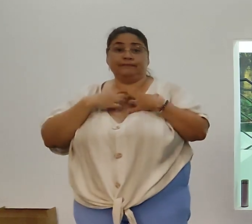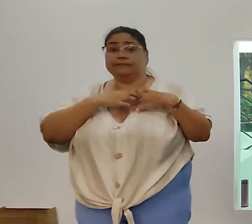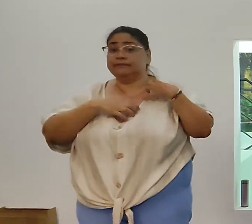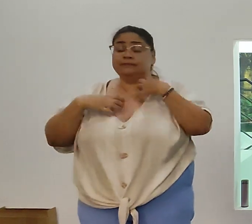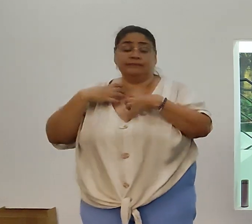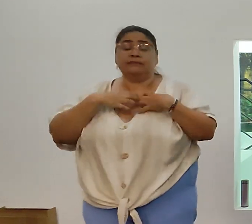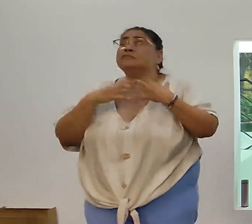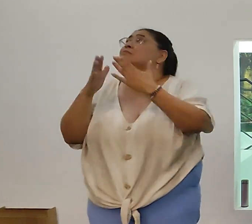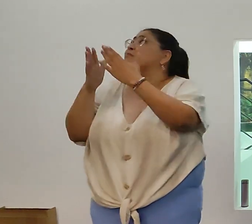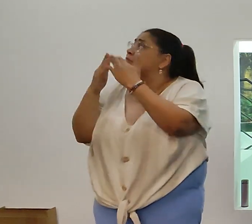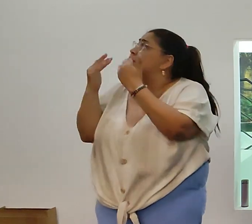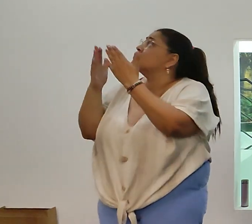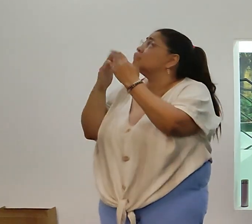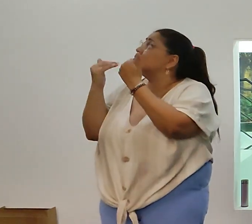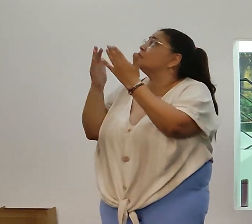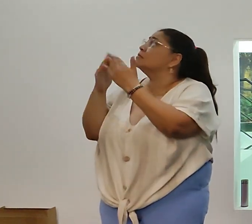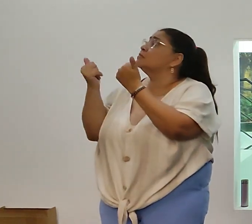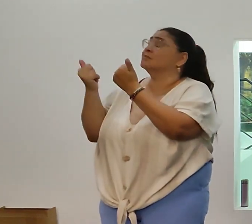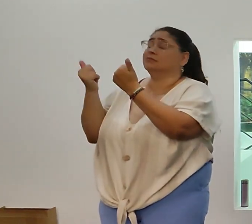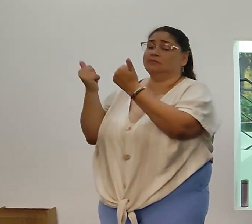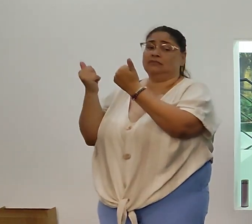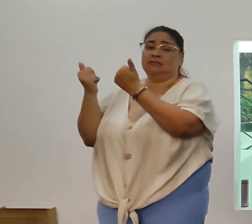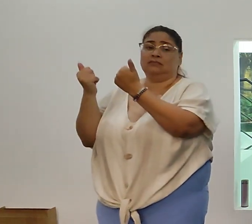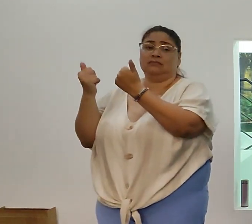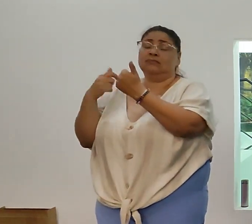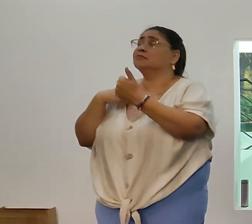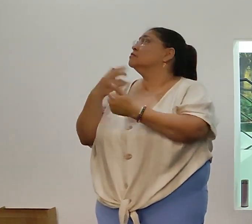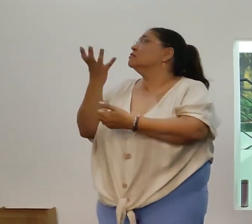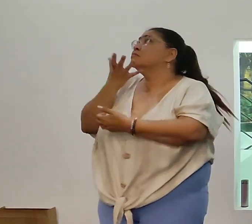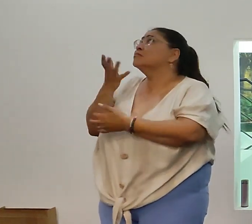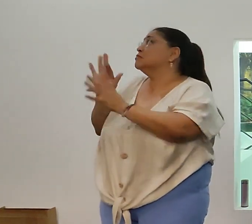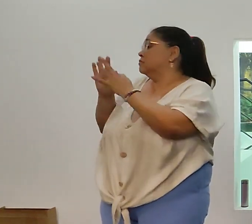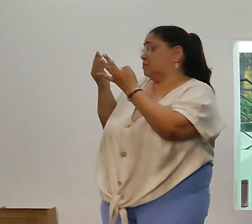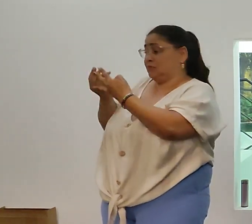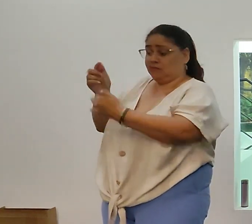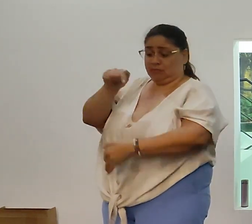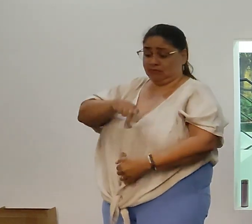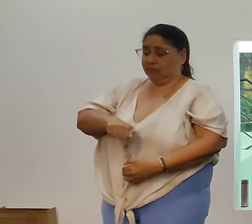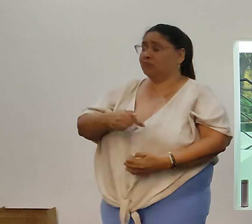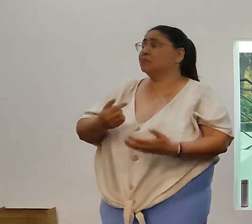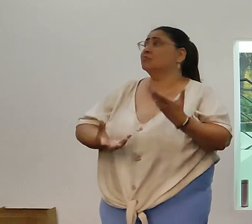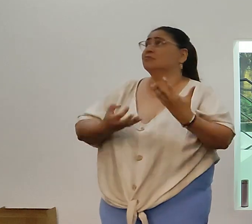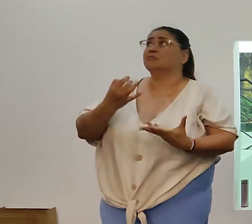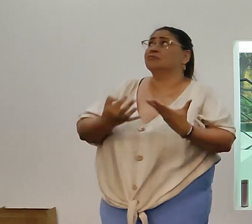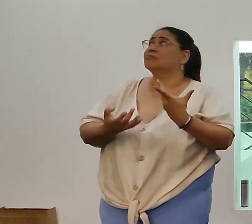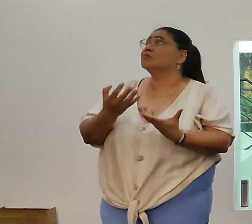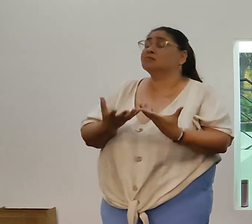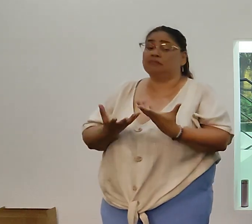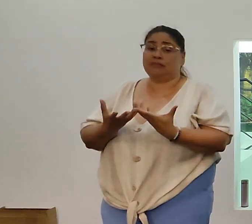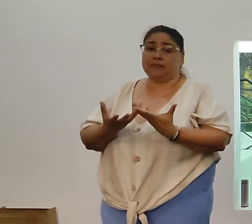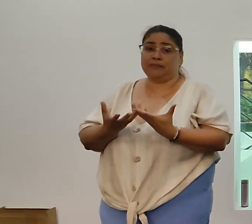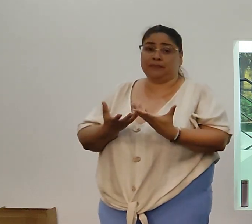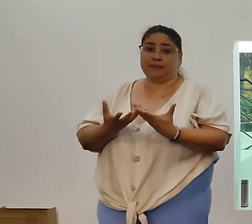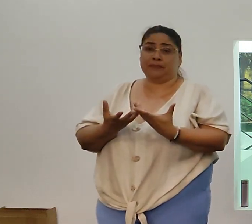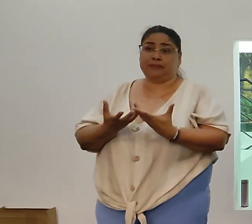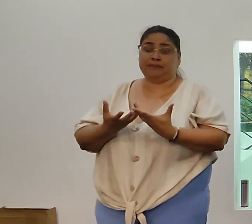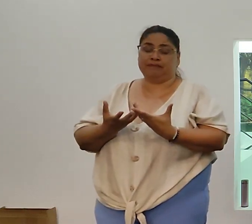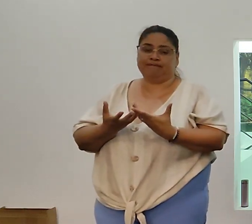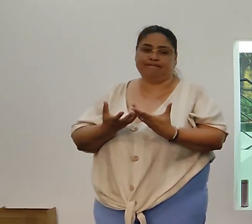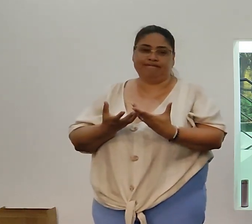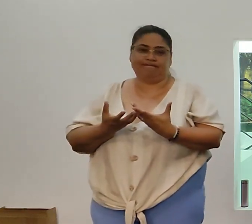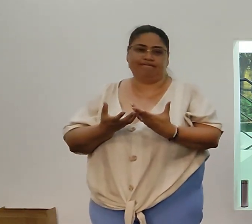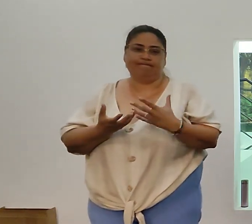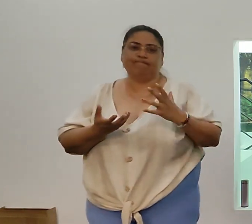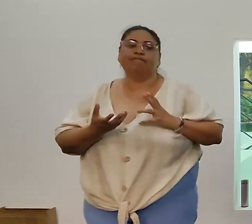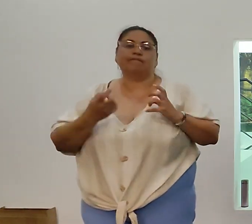Desesperado, por favor, avise eles, porque eu não quero que eles venham parar no mesmo lugar que eu estou. O rico